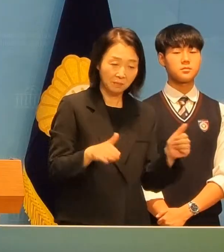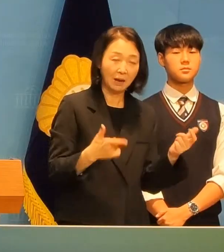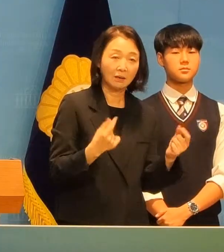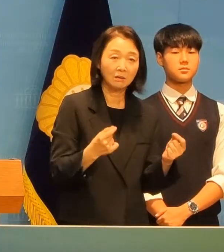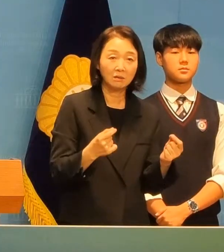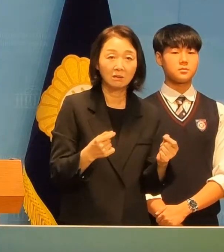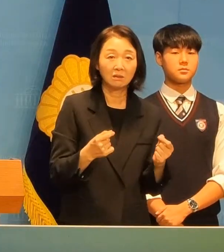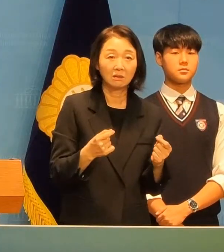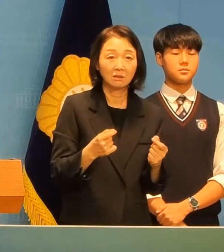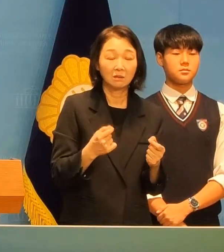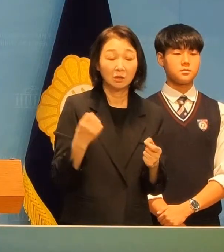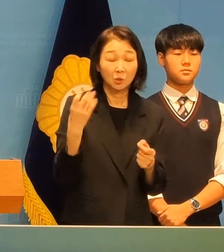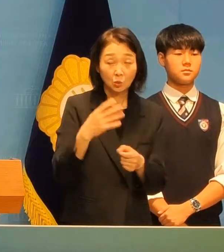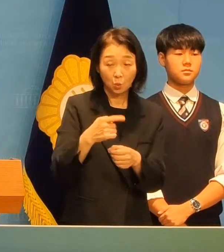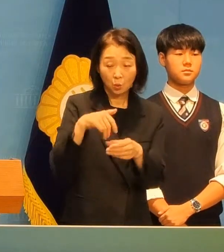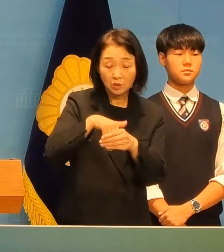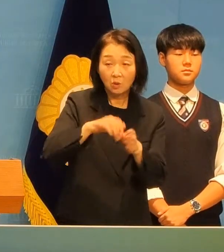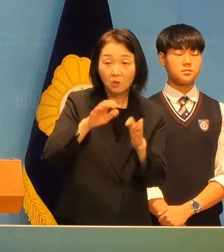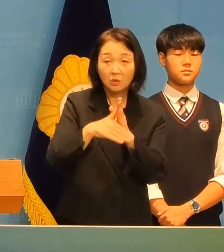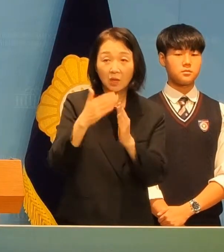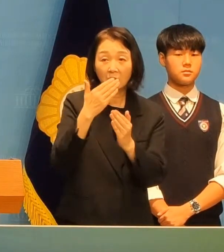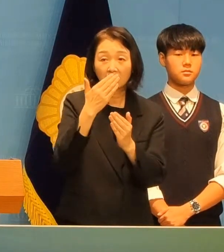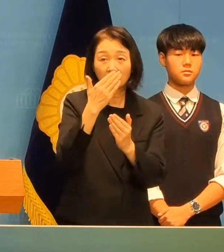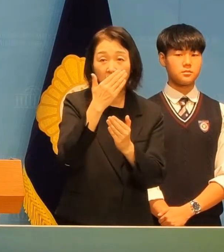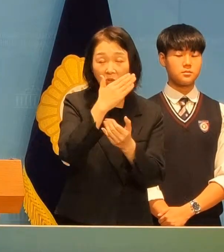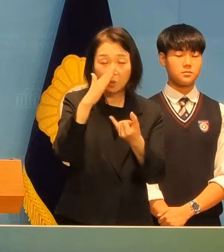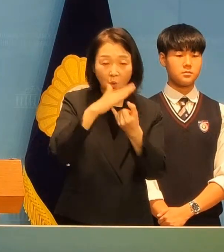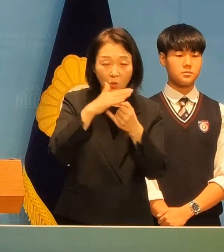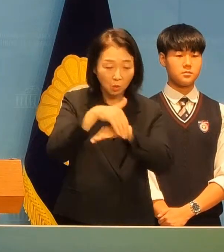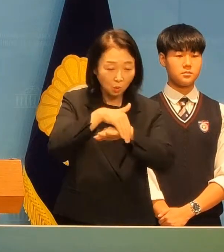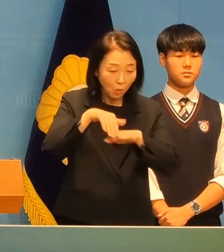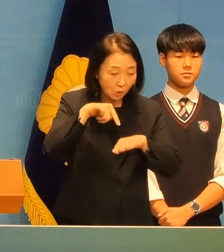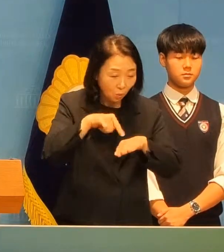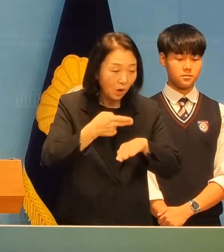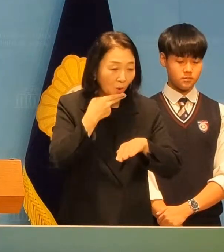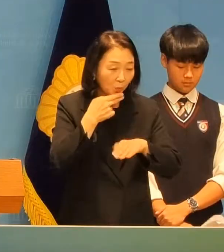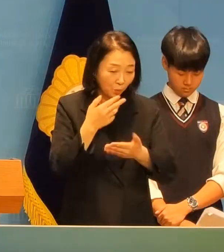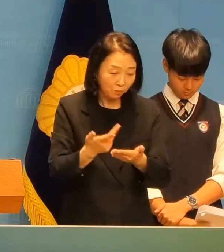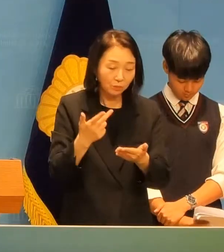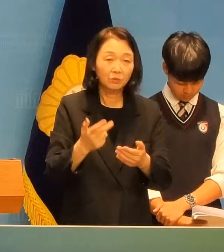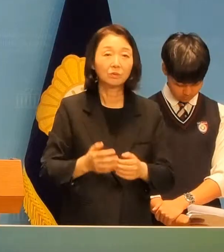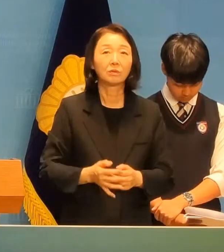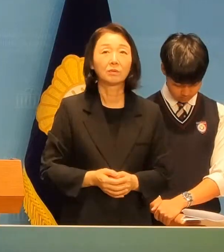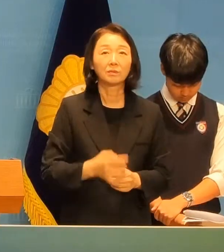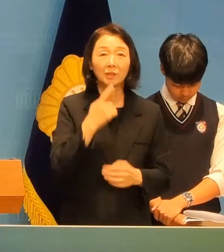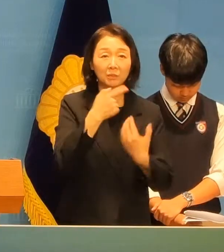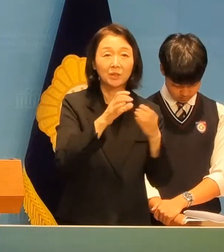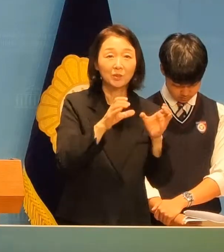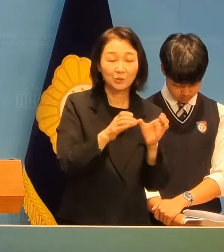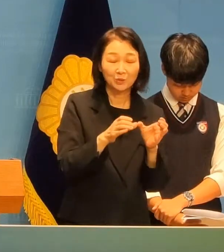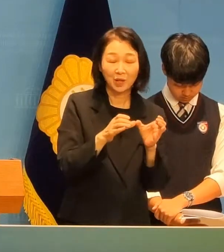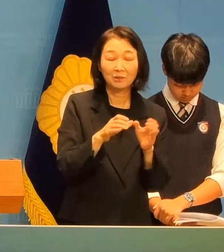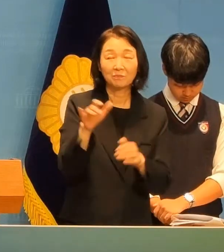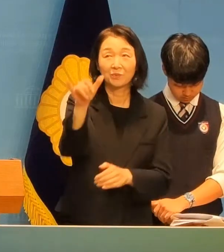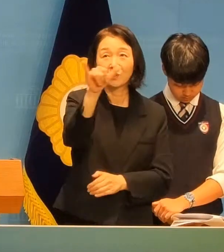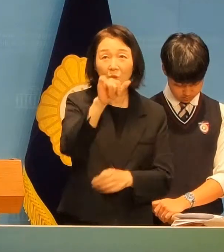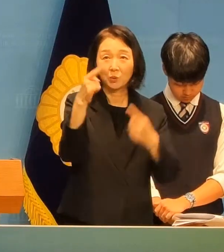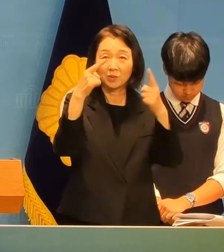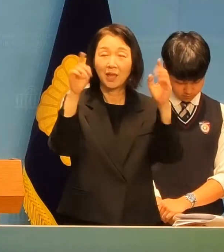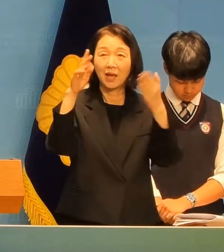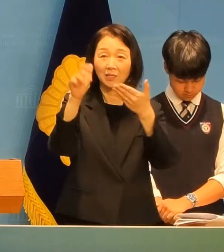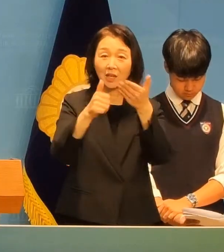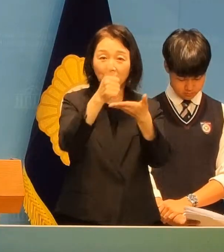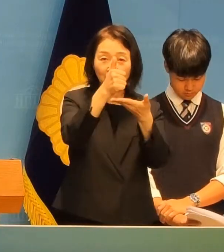매 선거에서 청소년 관련 공약을 찾기 힘든 것만 봐도 알 수 있는 대목입니다. 이제 더불어민주당 전국 대학생위원회가